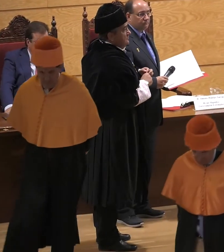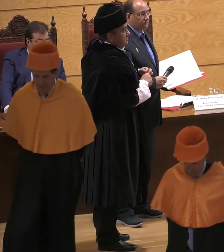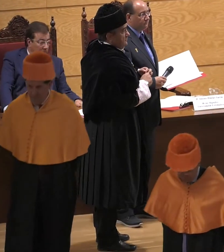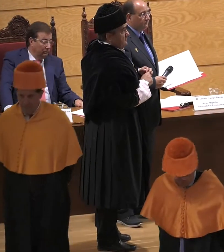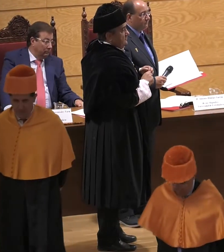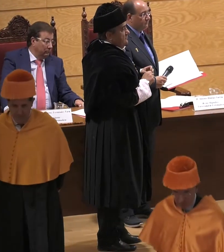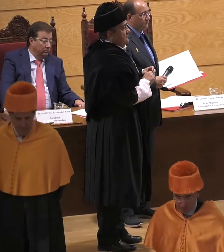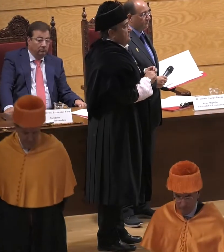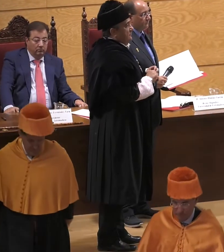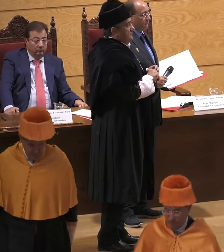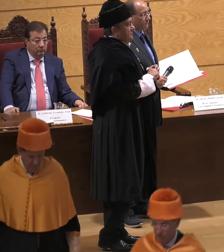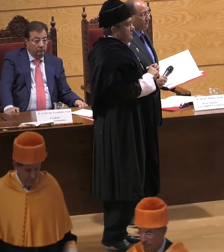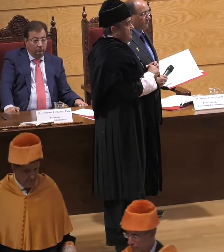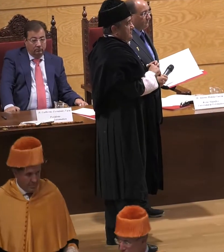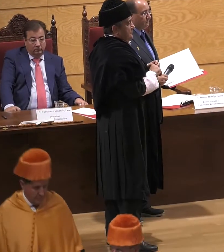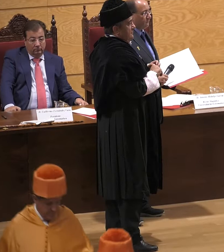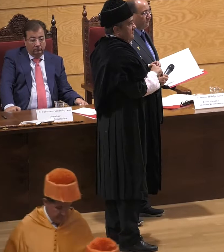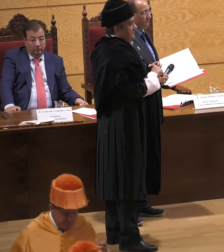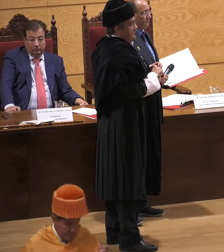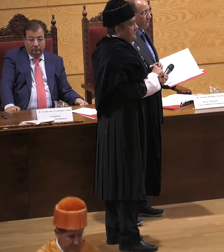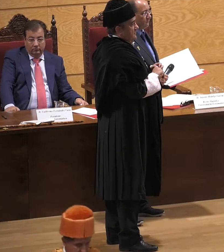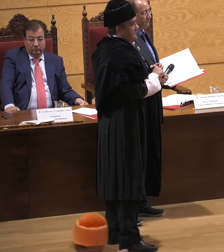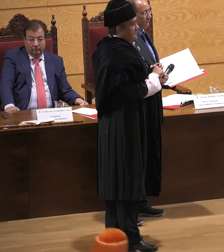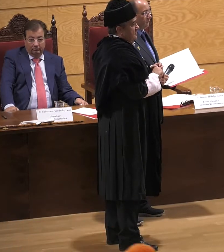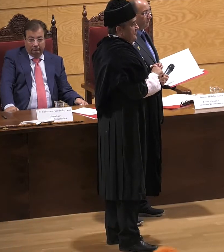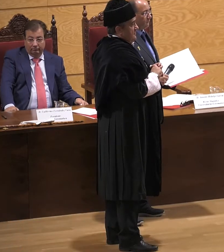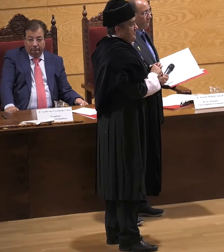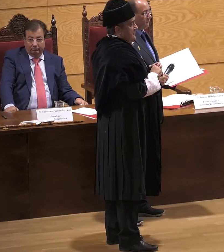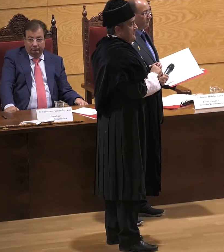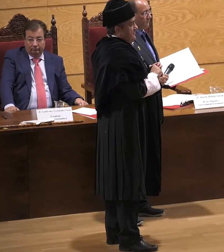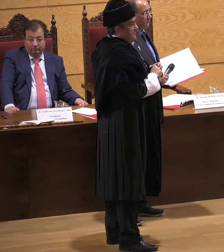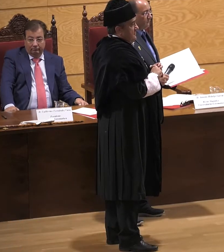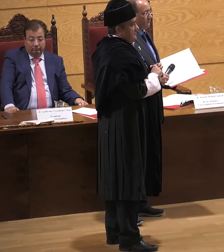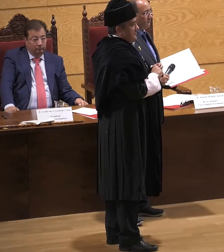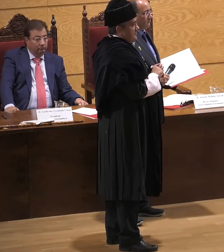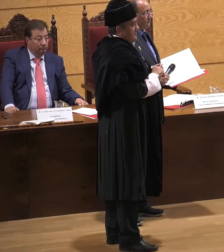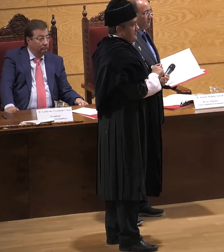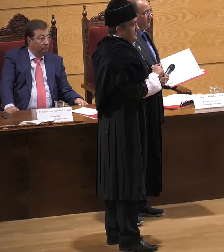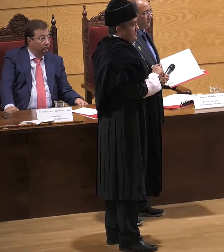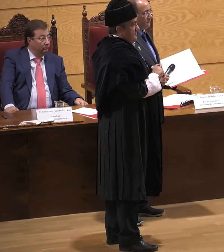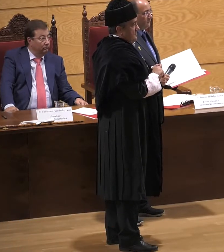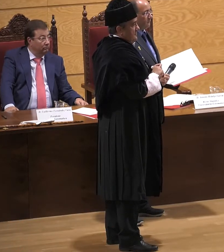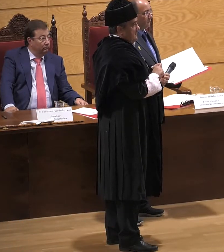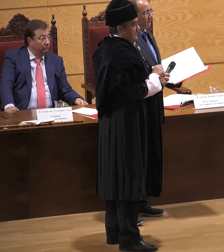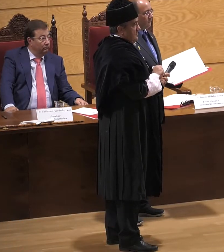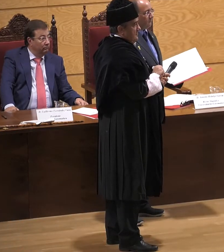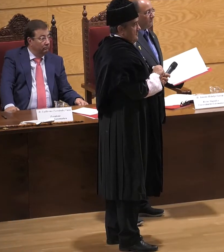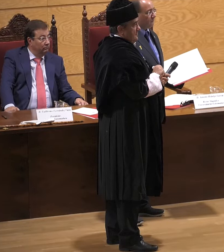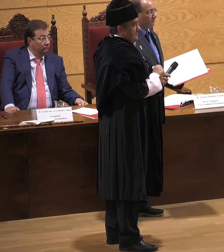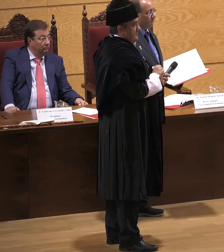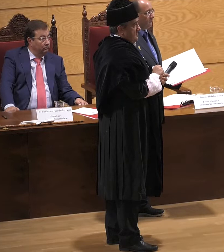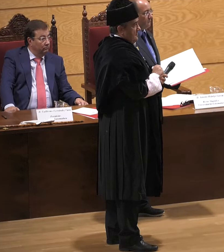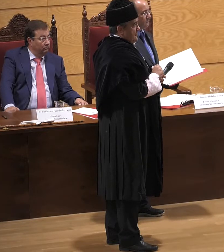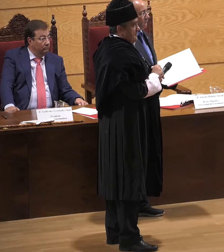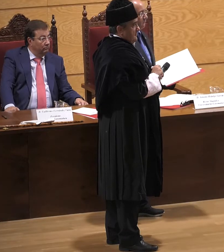Por la Facultad de Derecho, don Jesús Estacio Ferro. Por la Facultad de Filosofía y Letras, doña Guadalupe Nieto Caballero y don José Luis